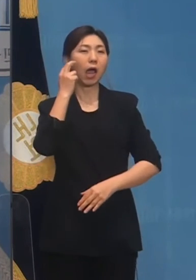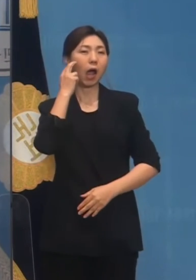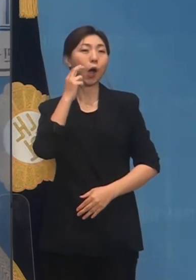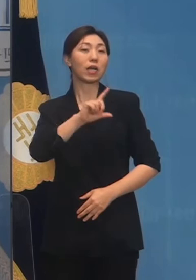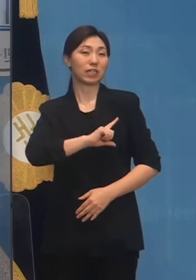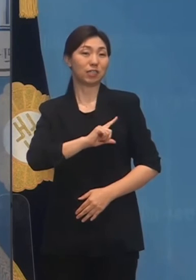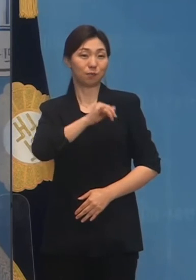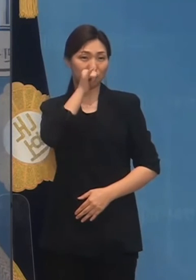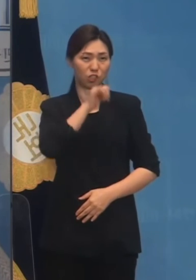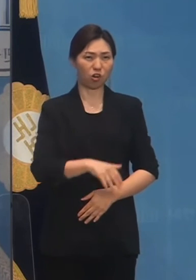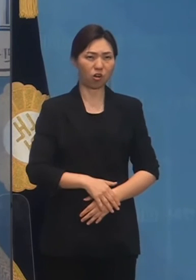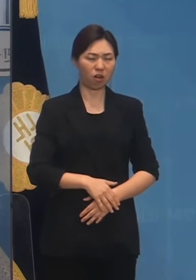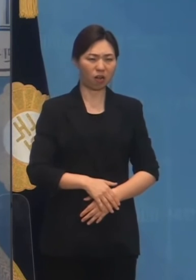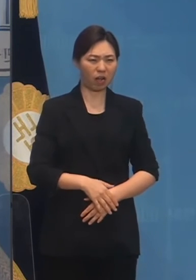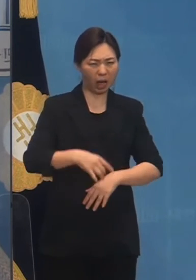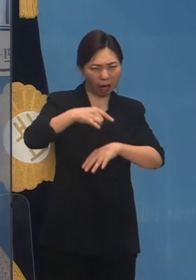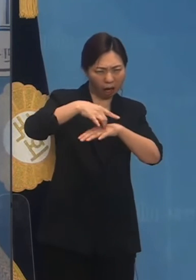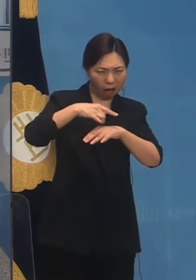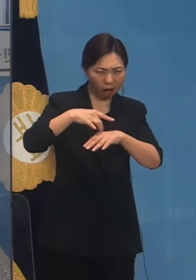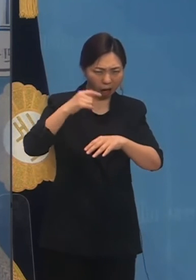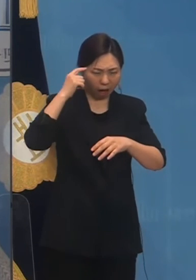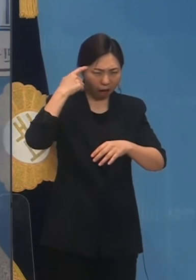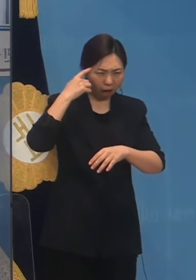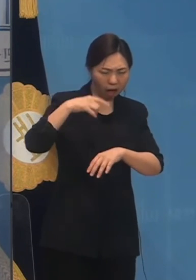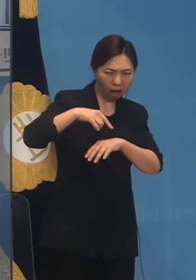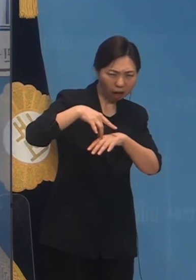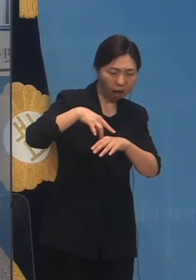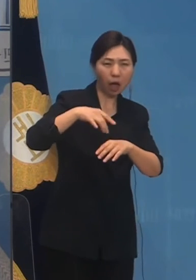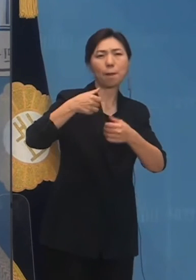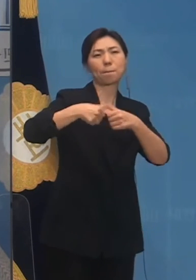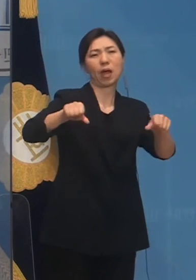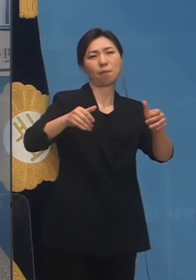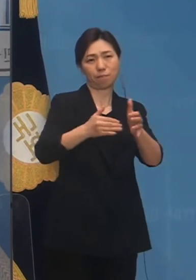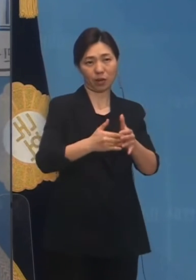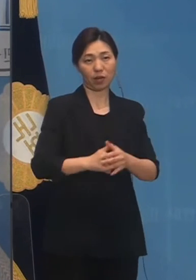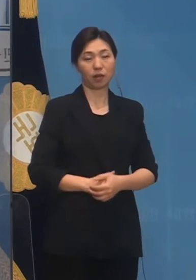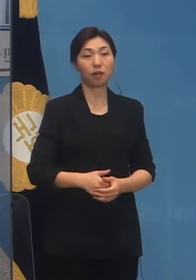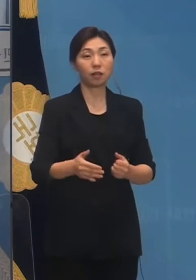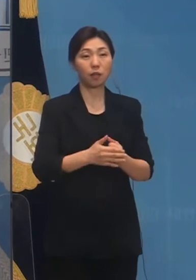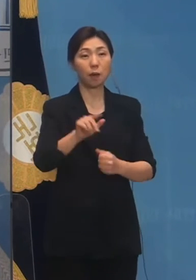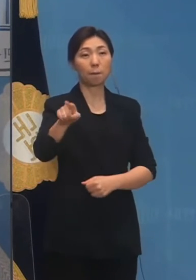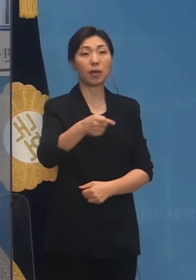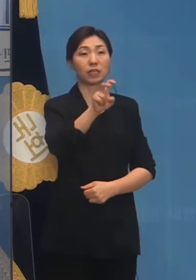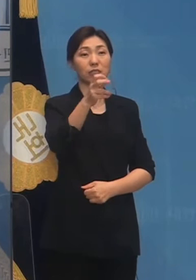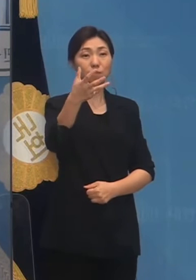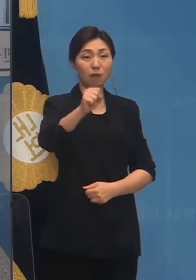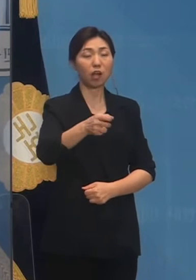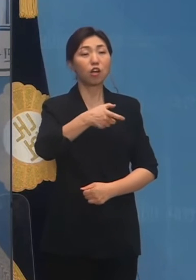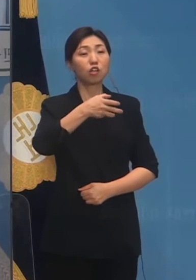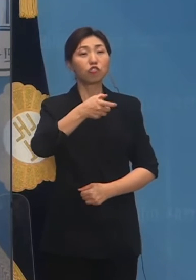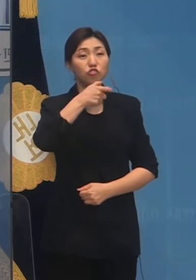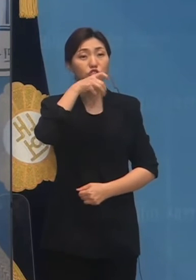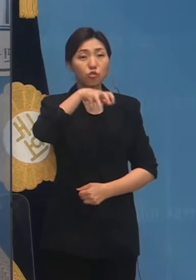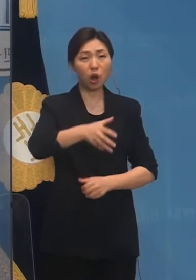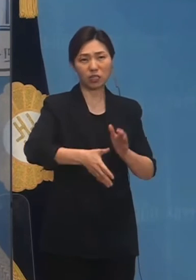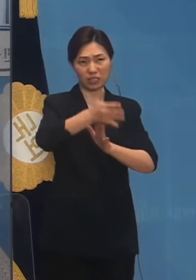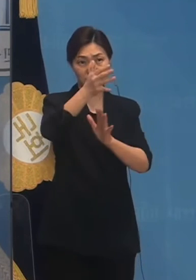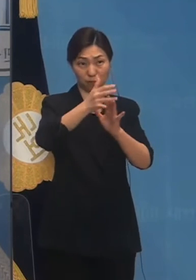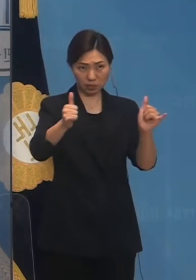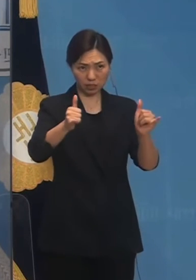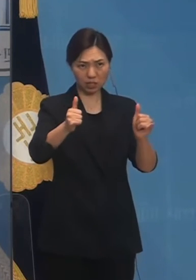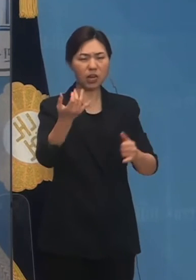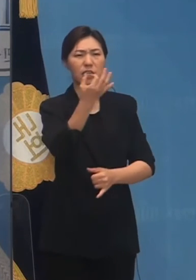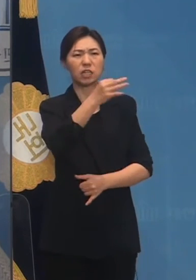바꾸고 틀에 묶인 행정을 개혁했습니다. 그 성과를 120만 수원시민들께서 인정해 주셔서 오늘